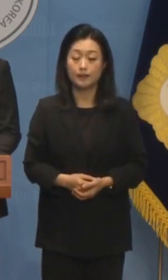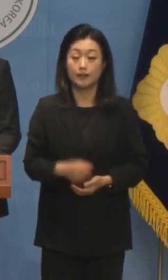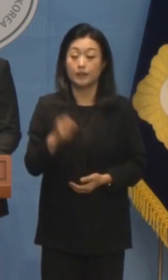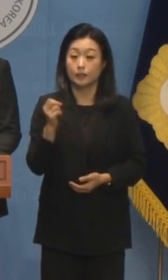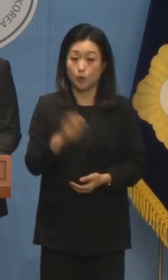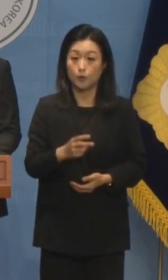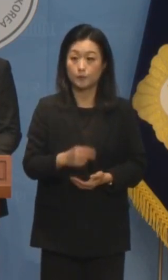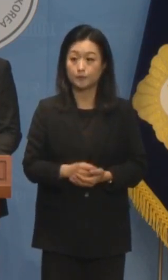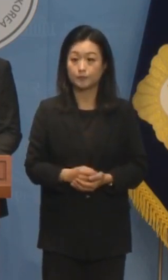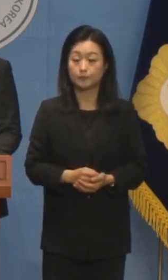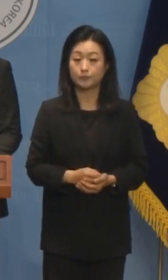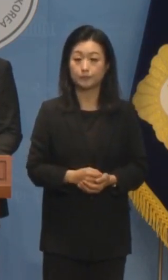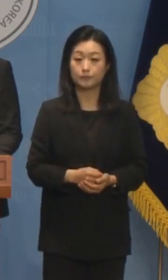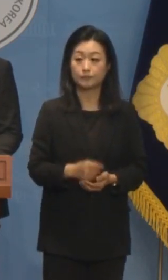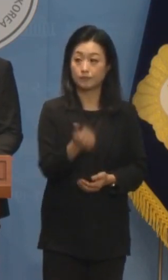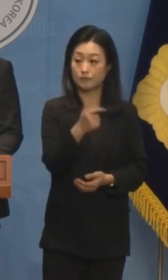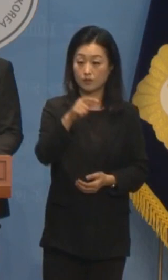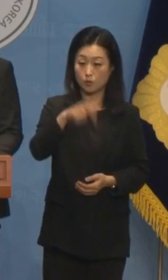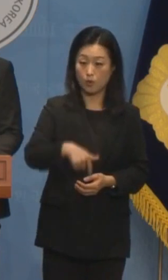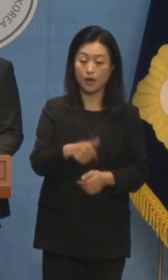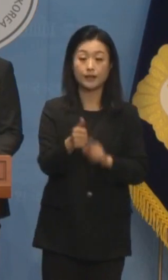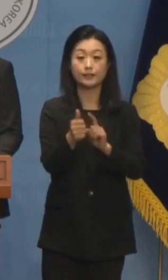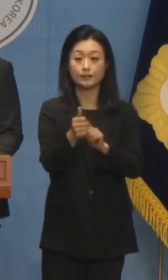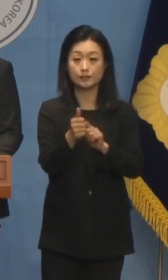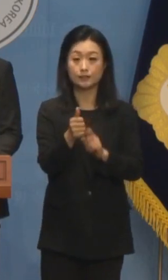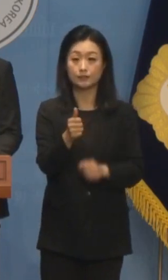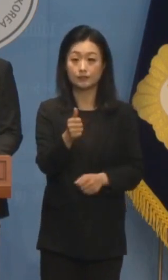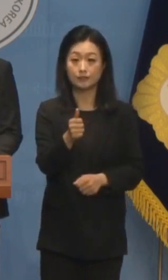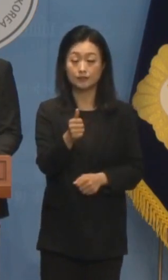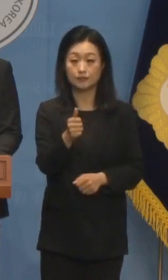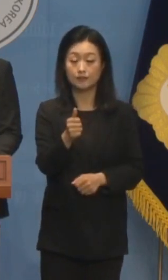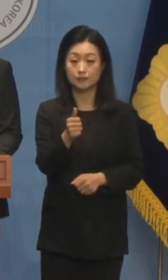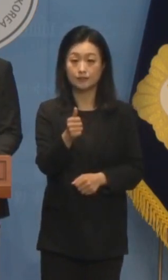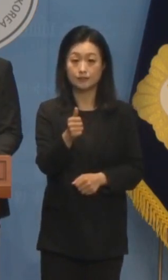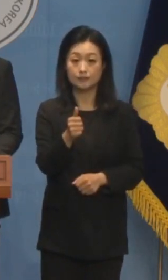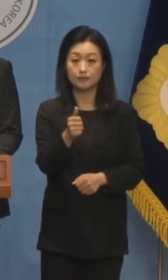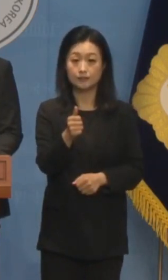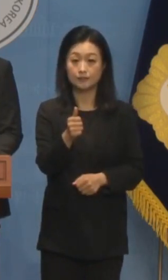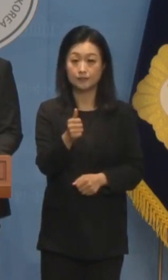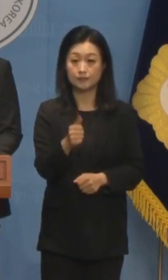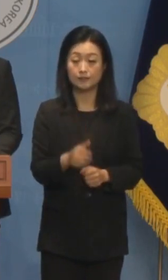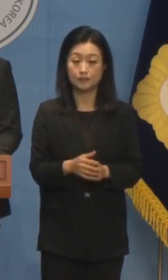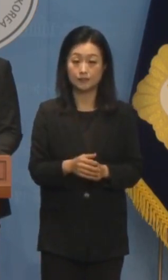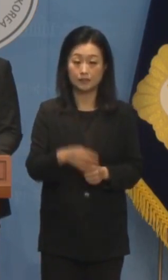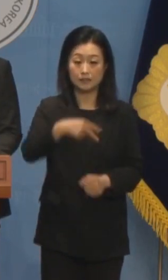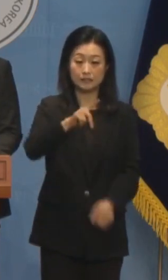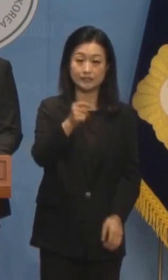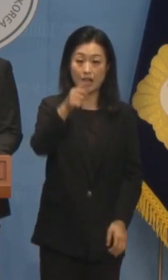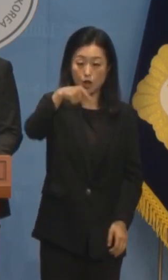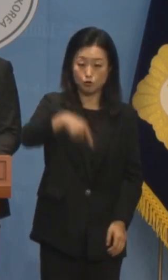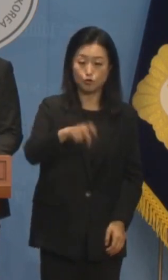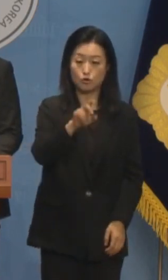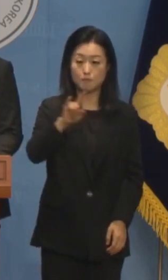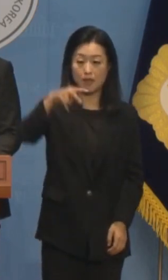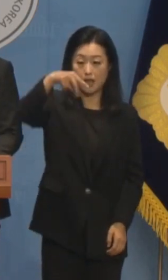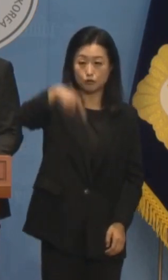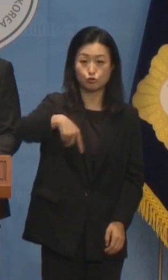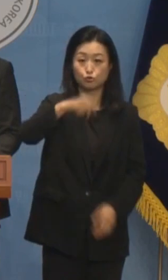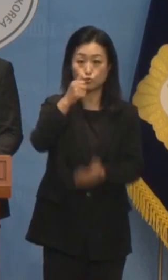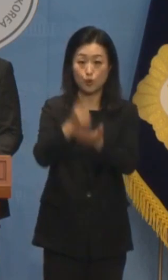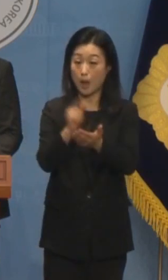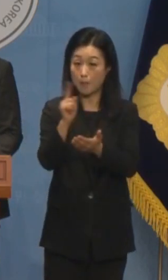그리고 광노현 예비후보에 대해서 꼬리처럼 달려있는 그 사후매수죄에 대해서